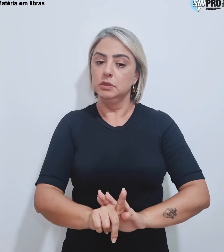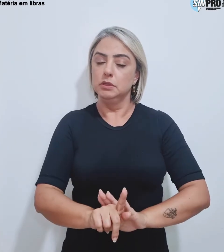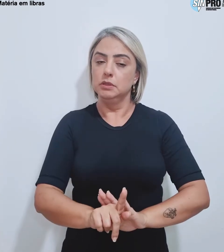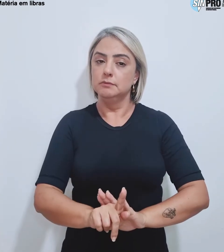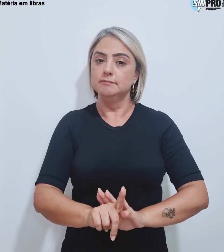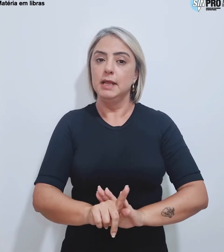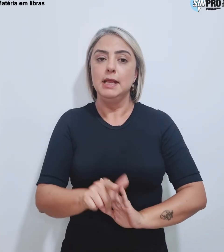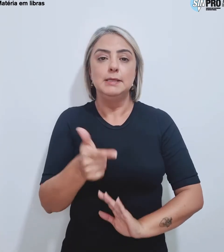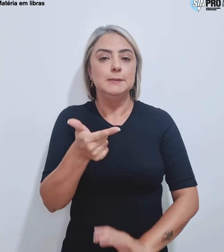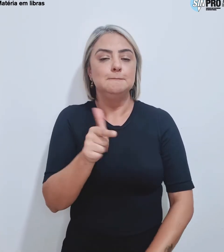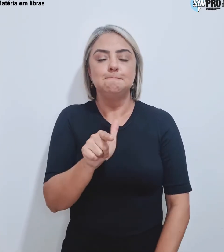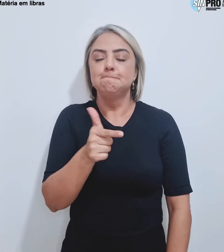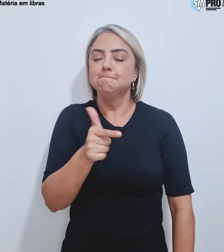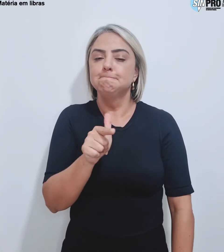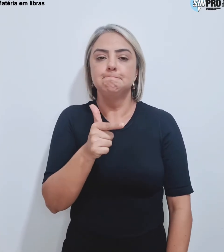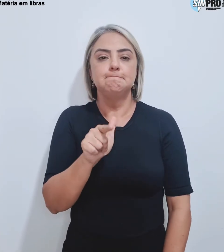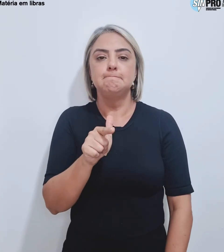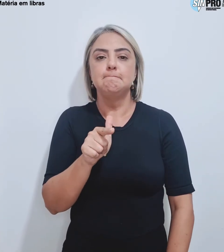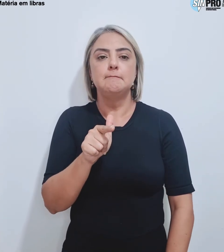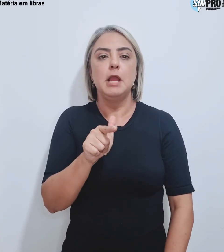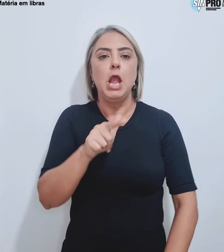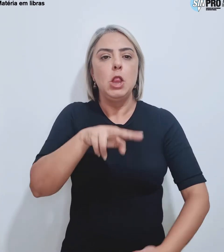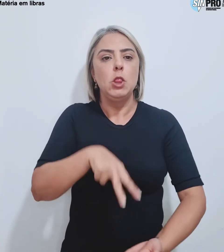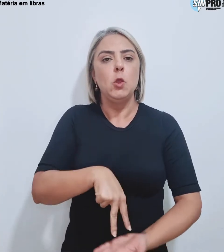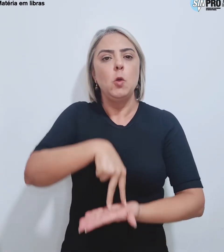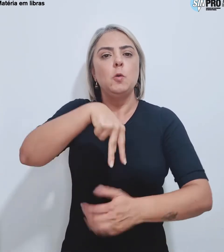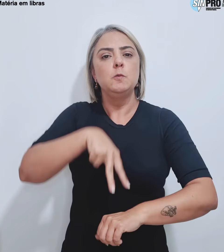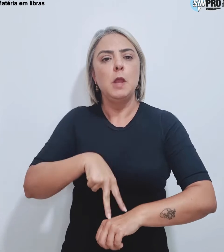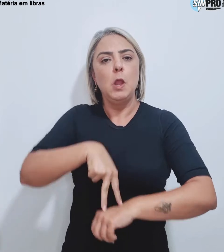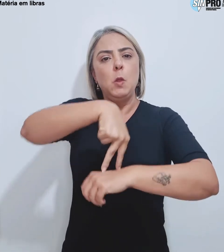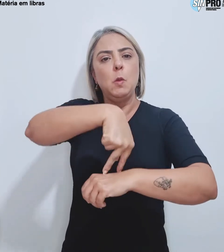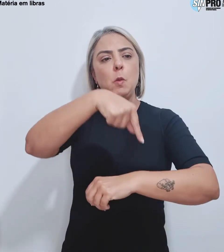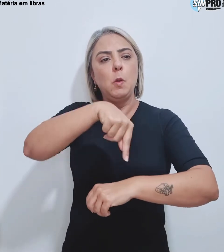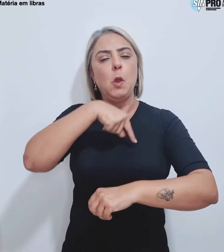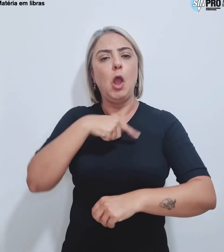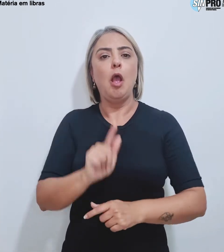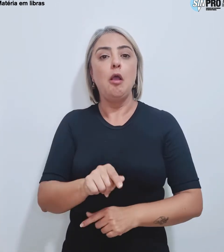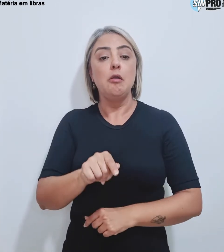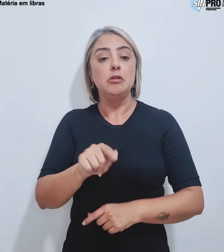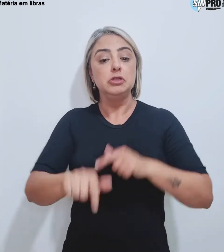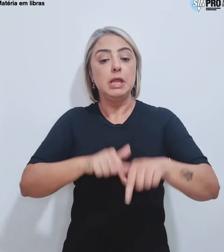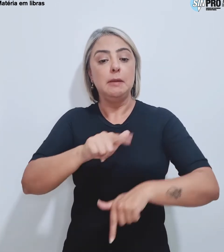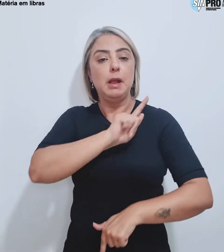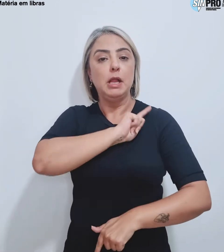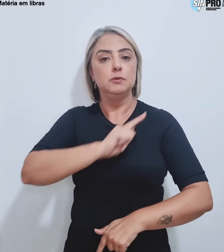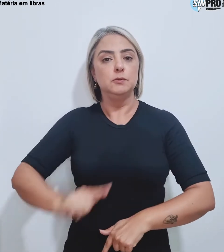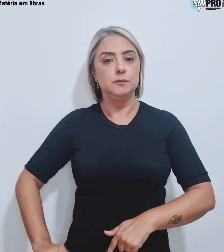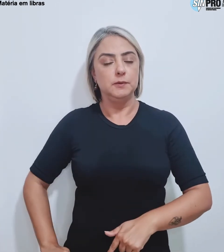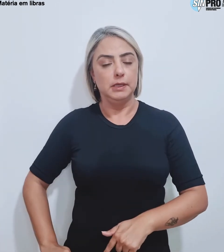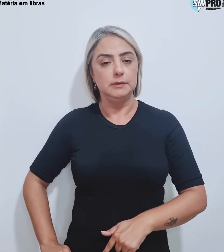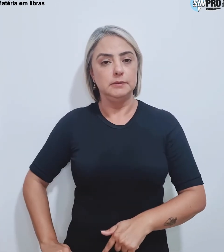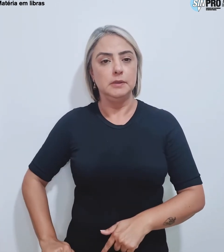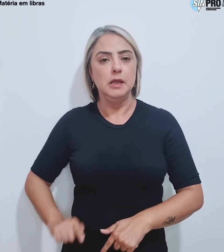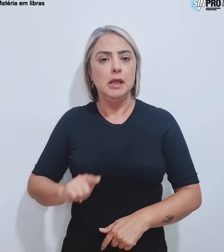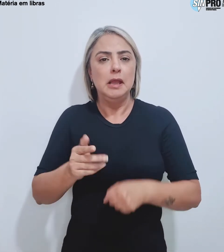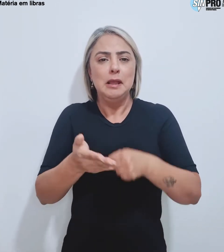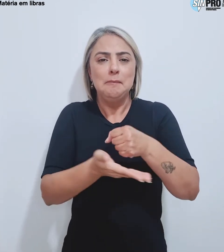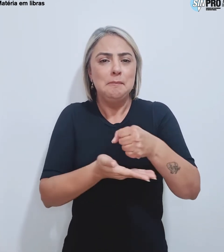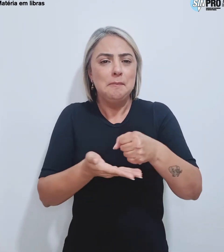gestores, ainda não há um protagonismo de atuação por parte do governo. Medidas